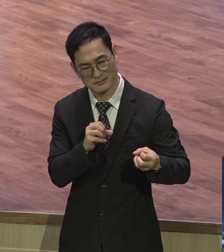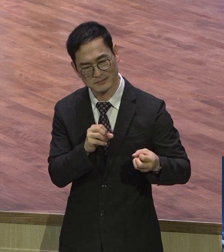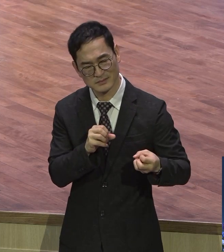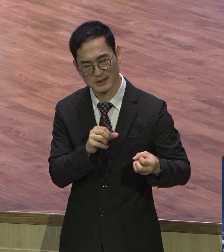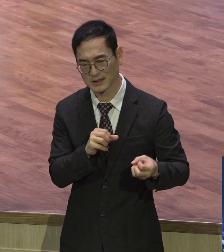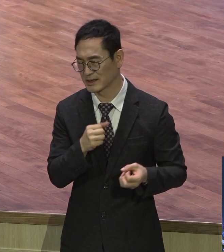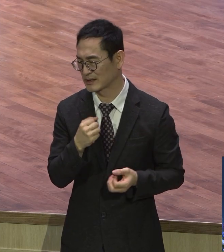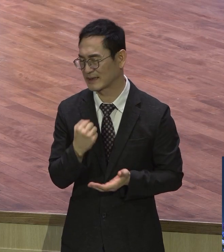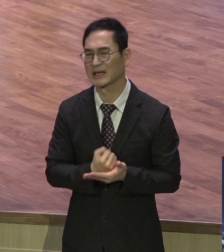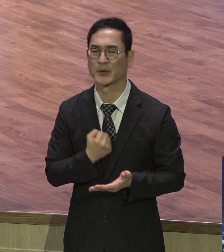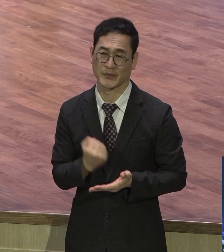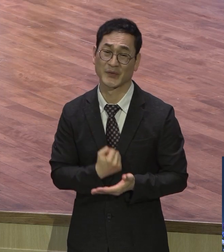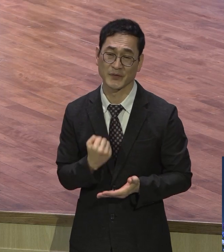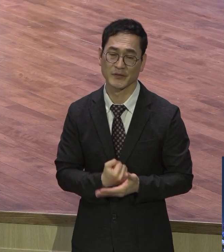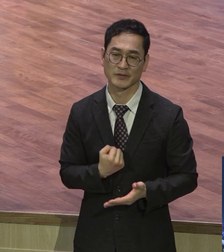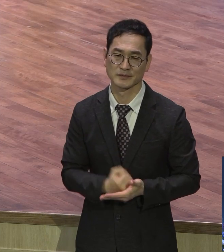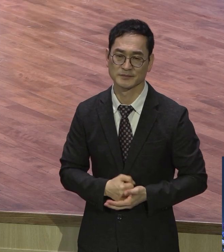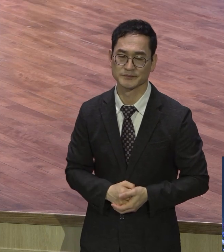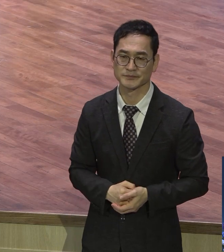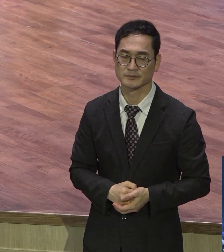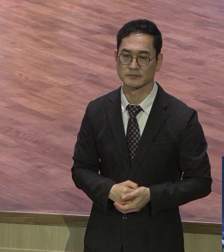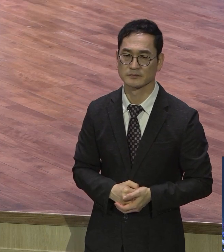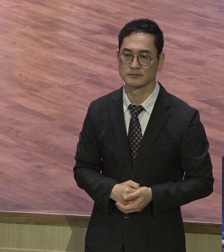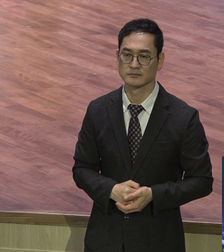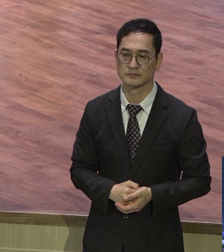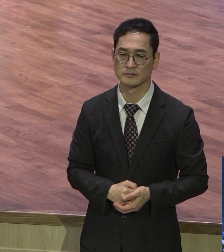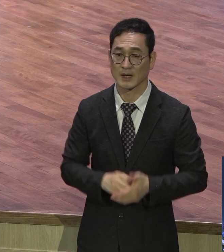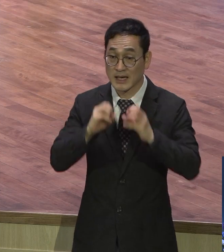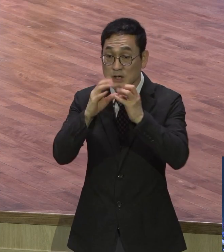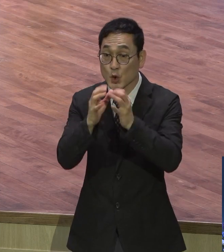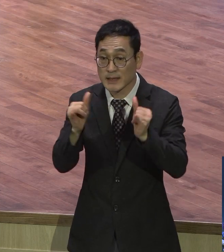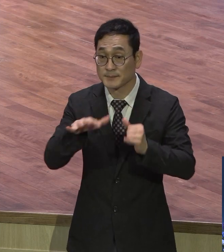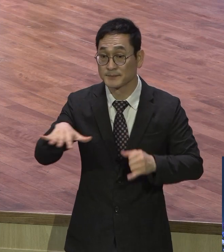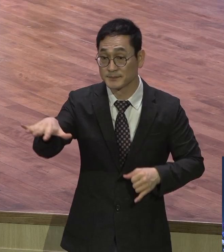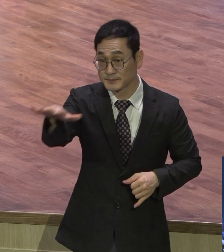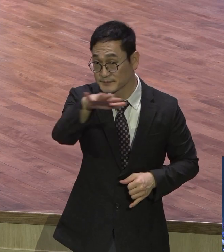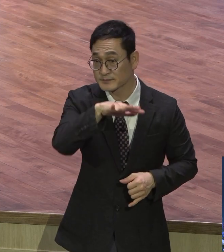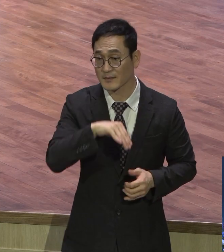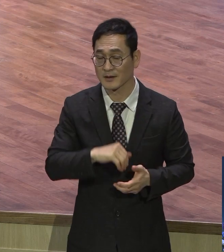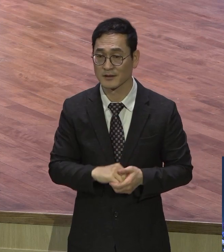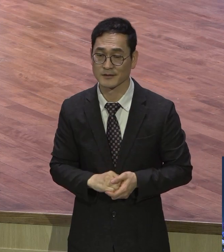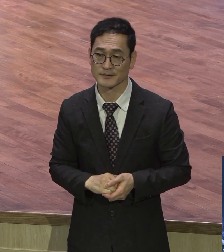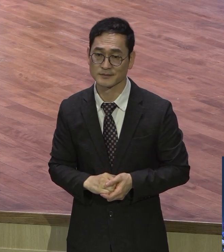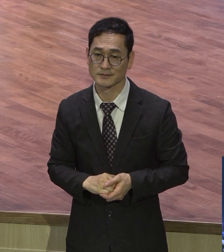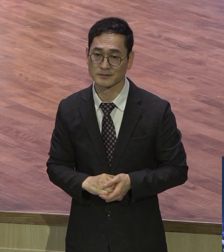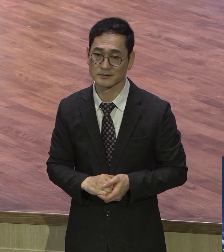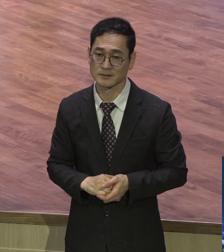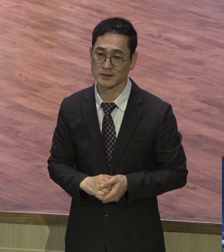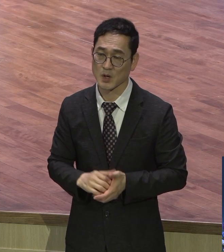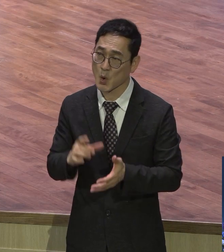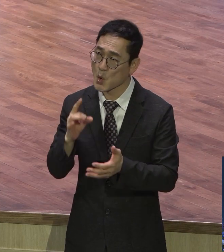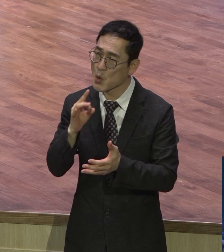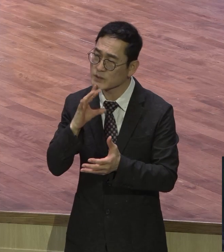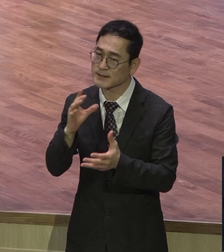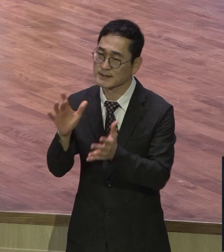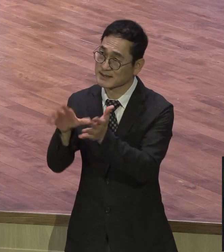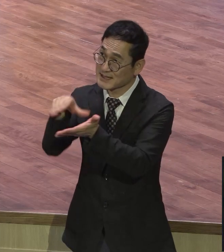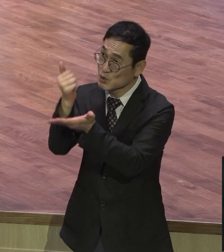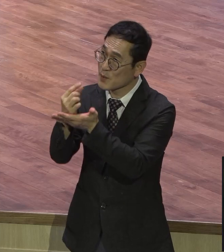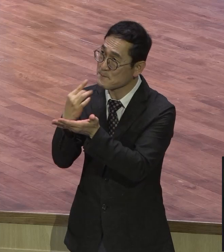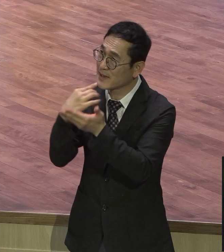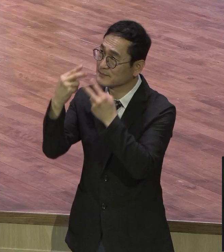우리 영계의 모든 성교사님들 이제 정말로 모든 것 대신에 그리스도만 바라보시기 바랍니다